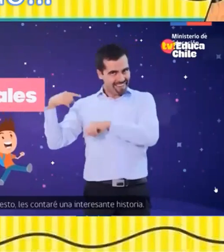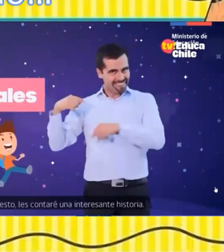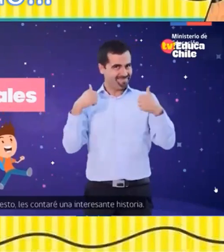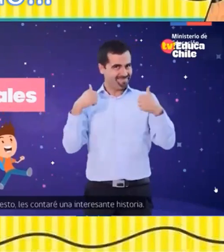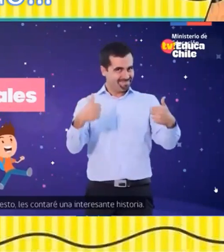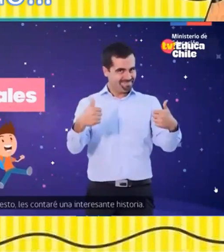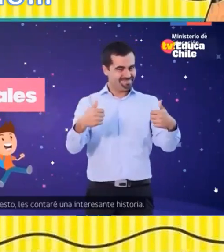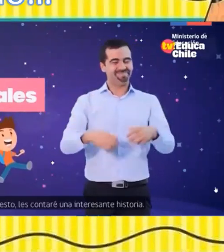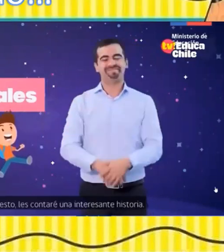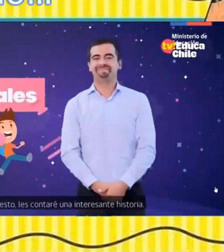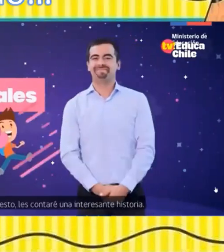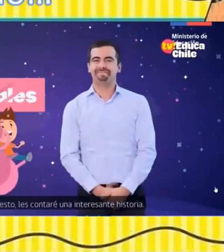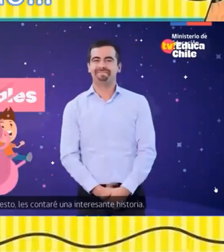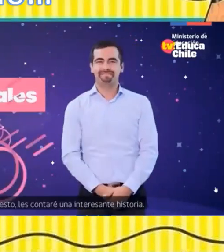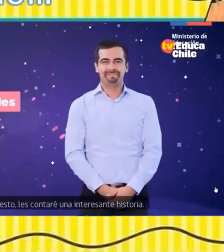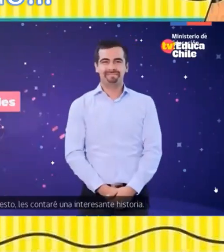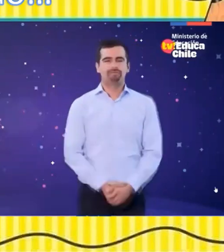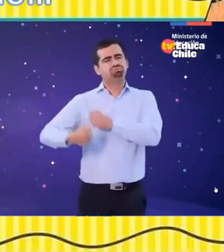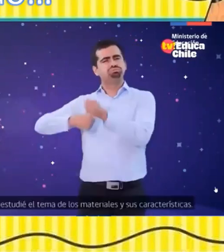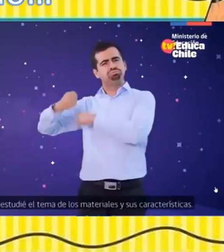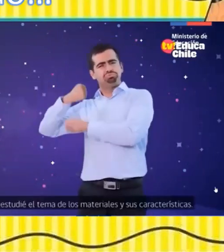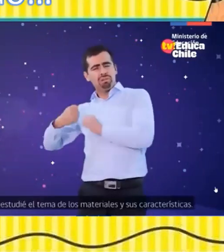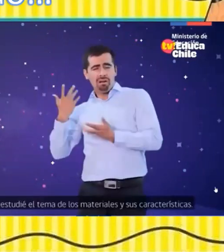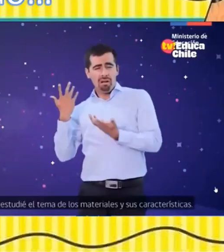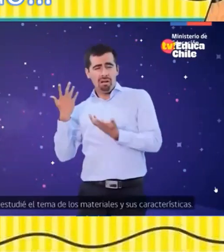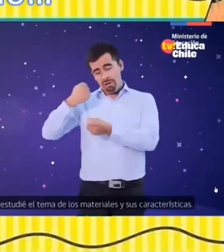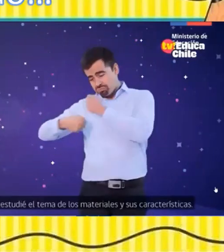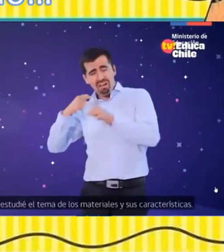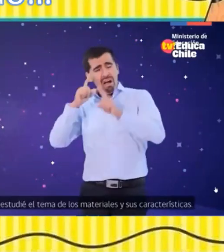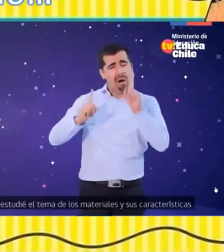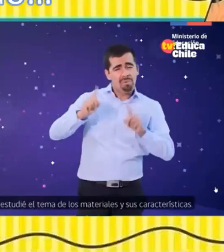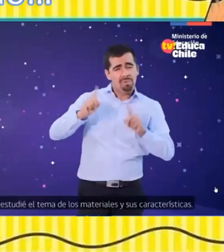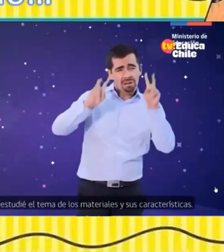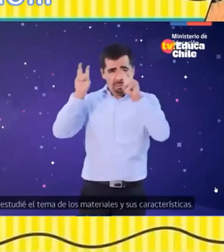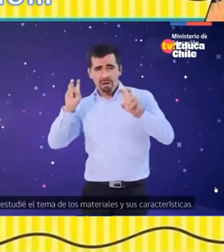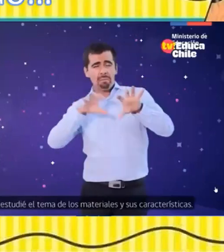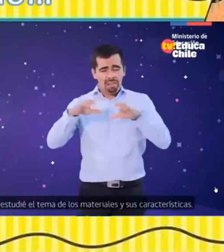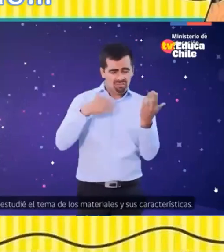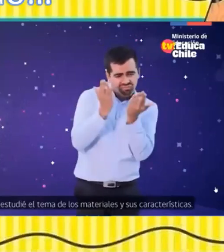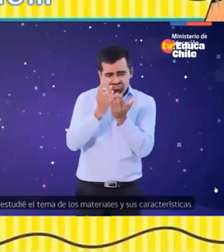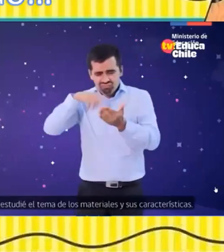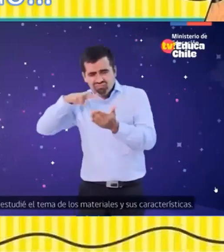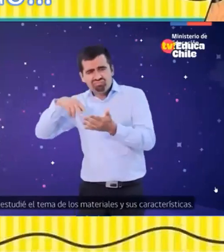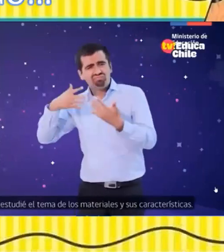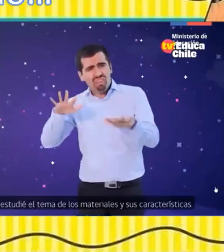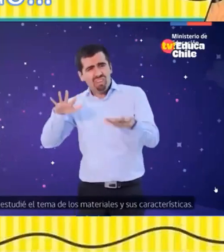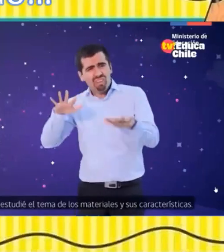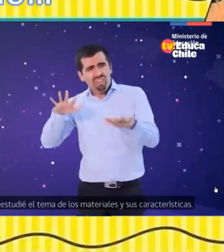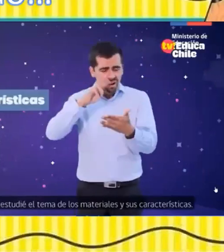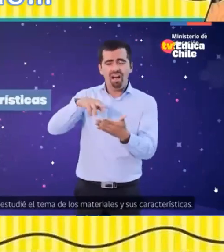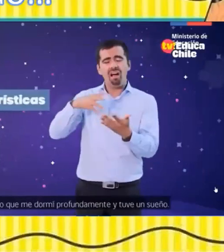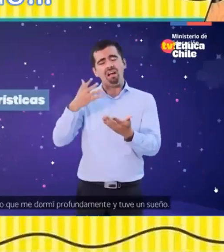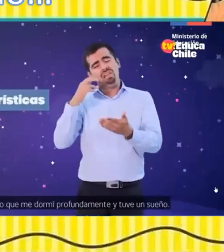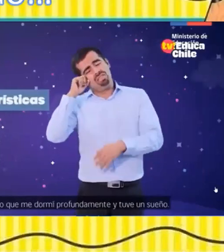esto, les contaré una interesante historia. Hace algunos años, estudié el tema de los materiales y sus